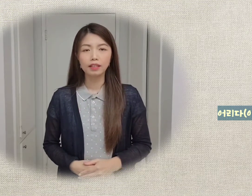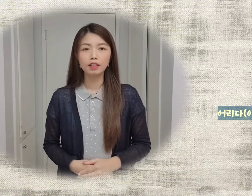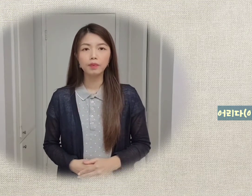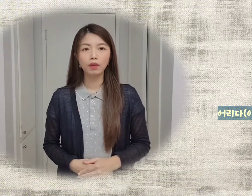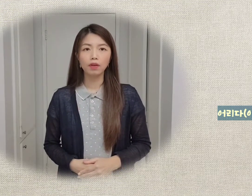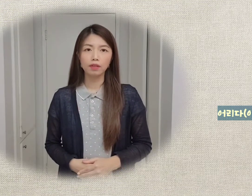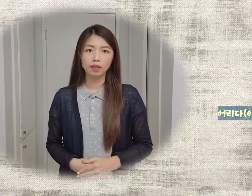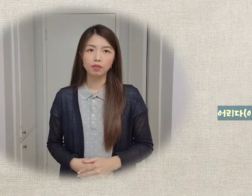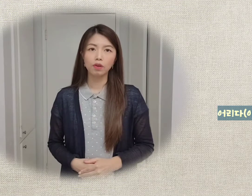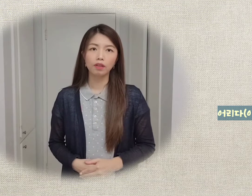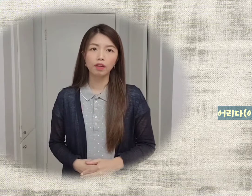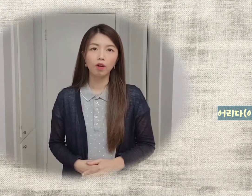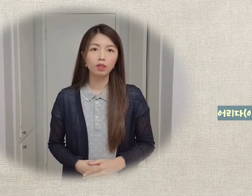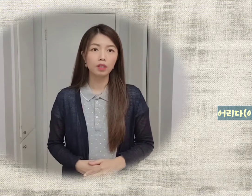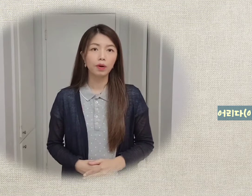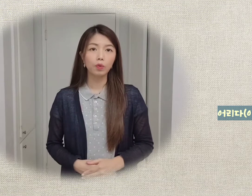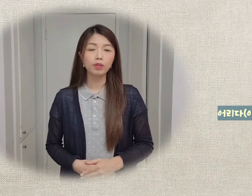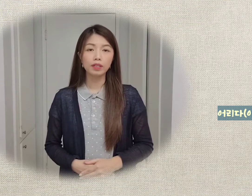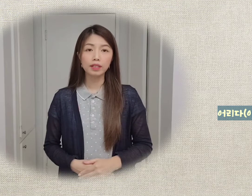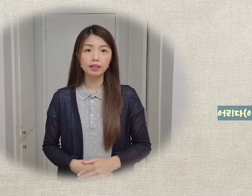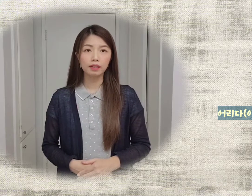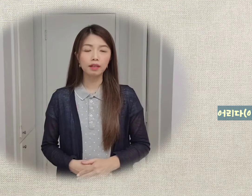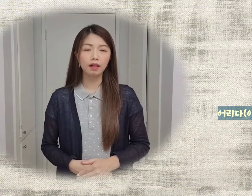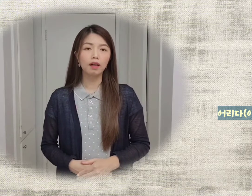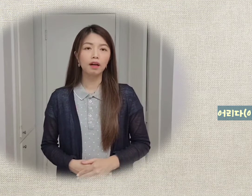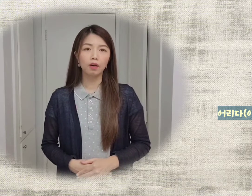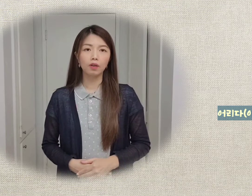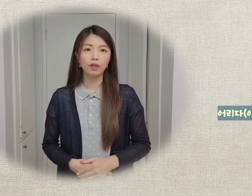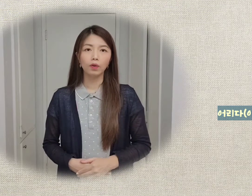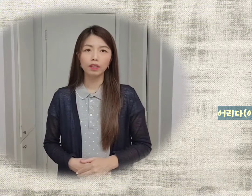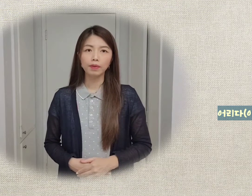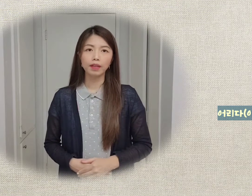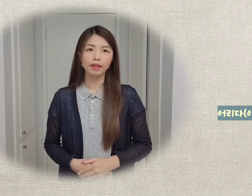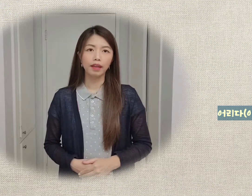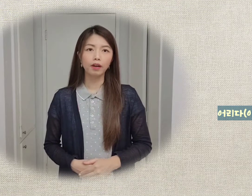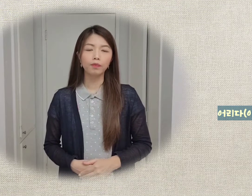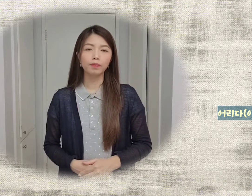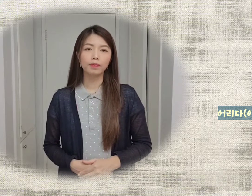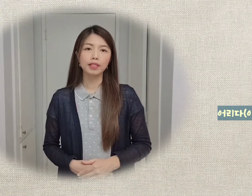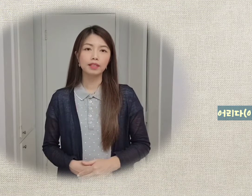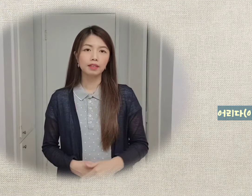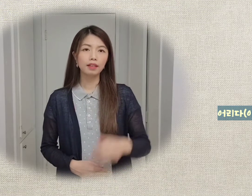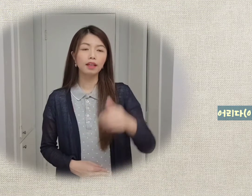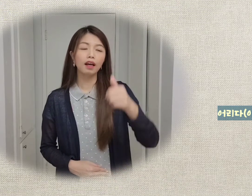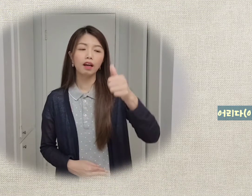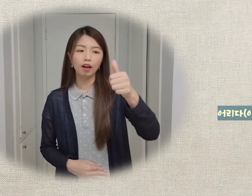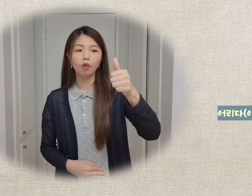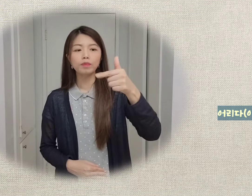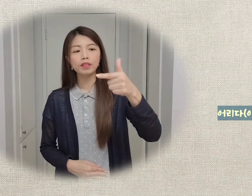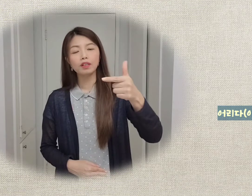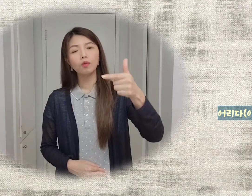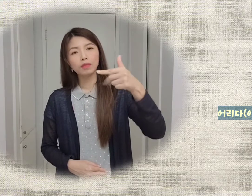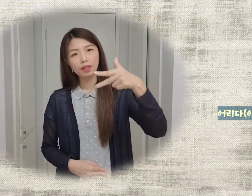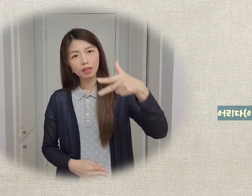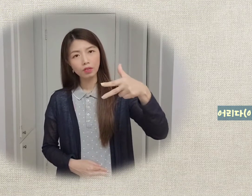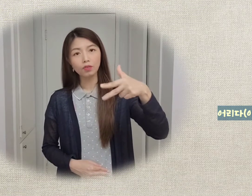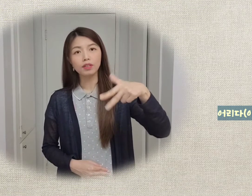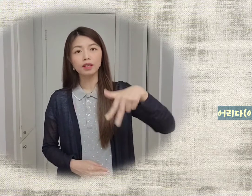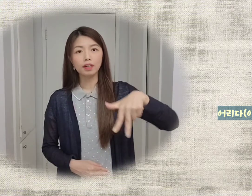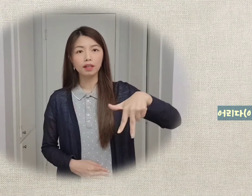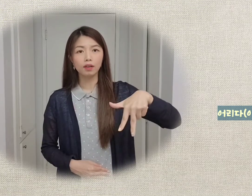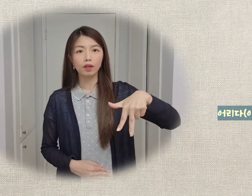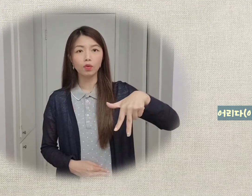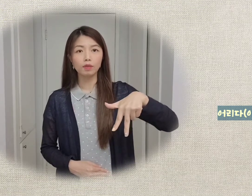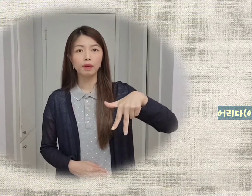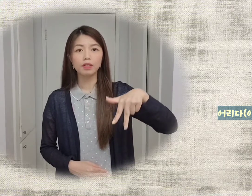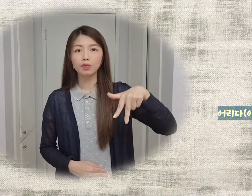지금까지. 지금이라고 하는 뜻의 수어는요. 지화로 지읒을 이용하시면 되는데요. 지읒은 엄지, 검지,